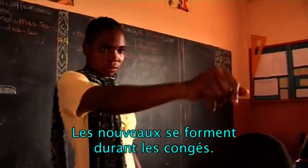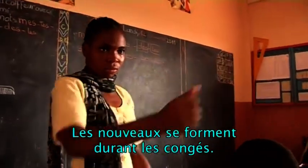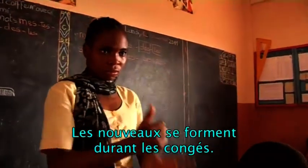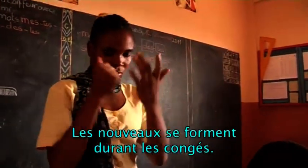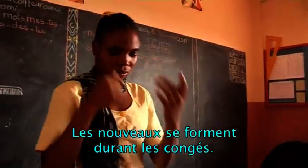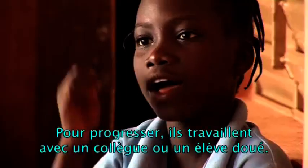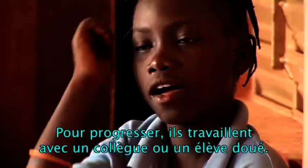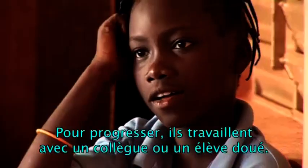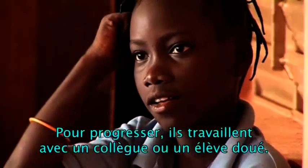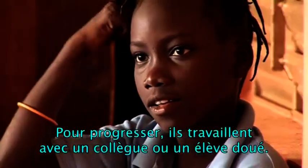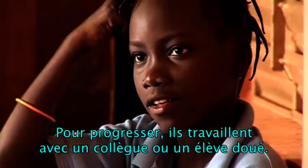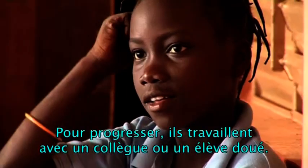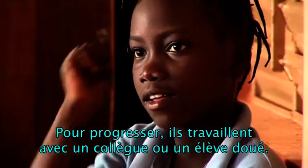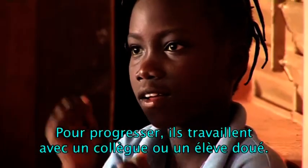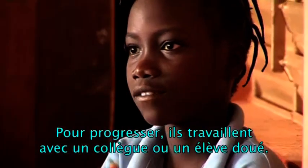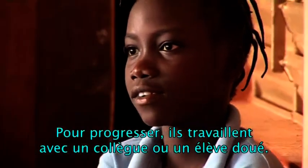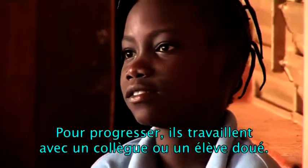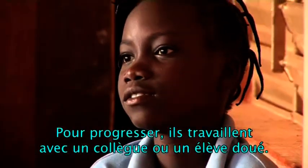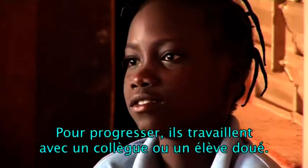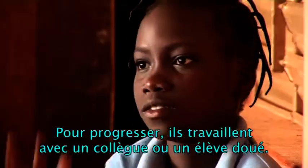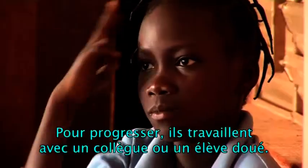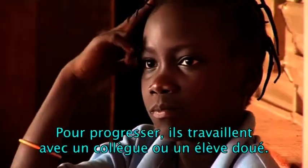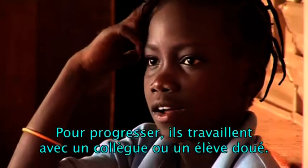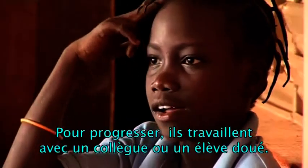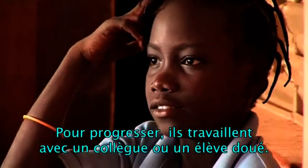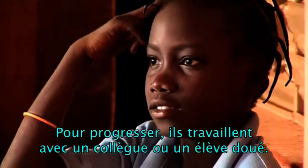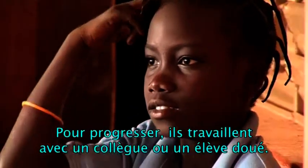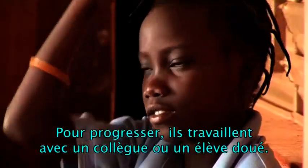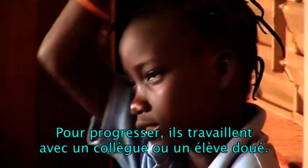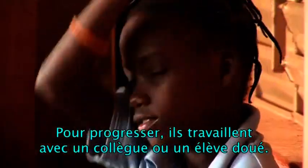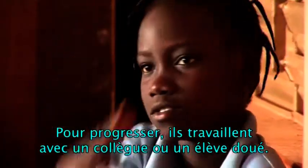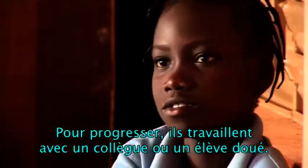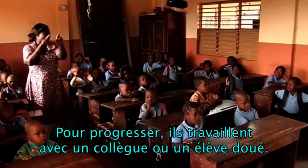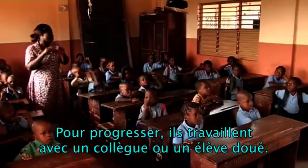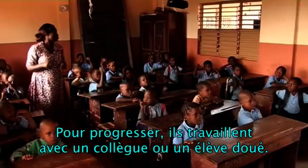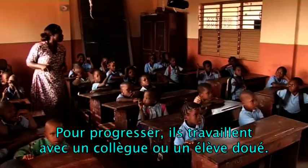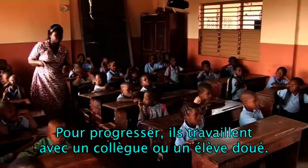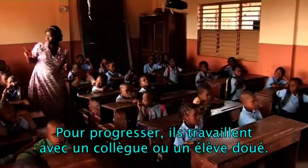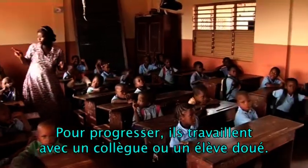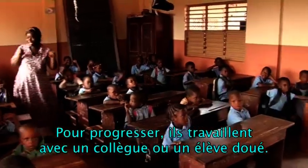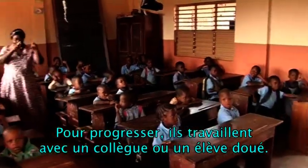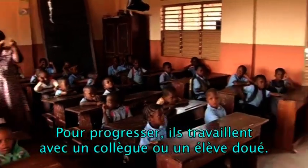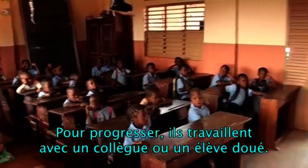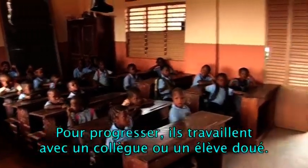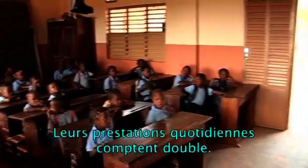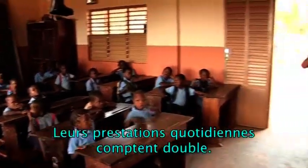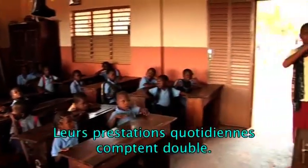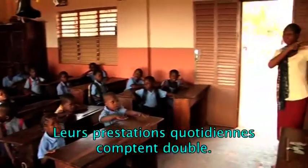scolaires et pour progresser, travaillent en binôme avec un autre collègue ou un élève expérimenté. Leurs